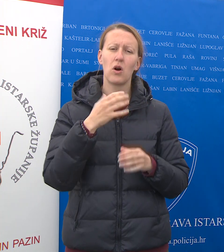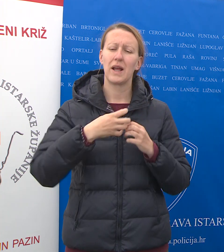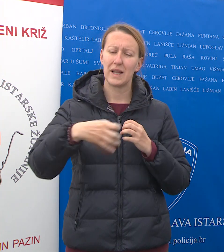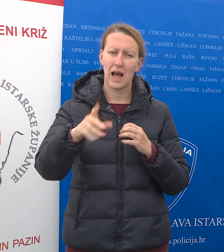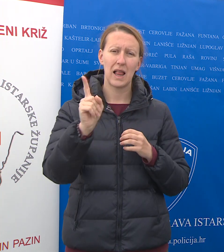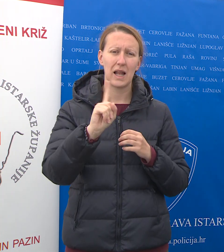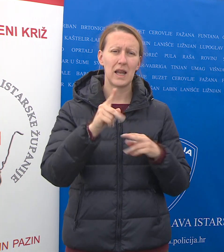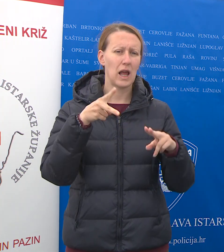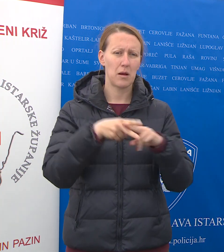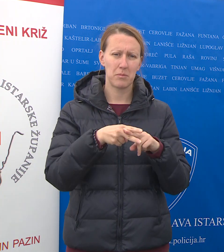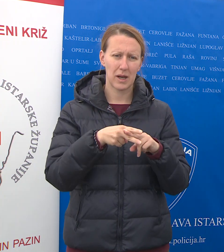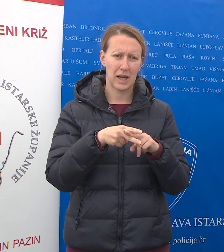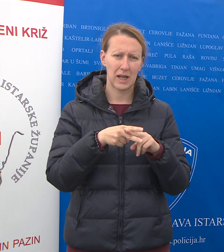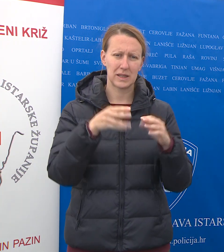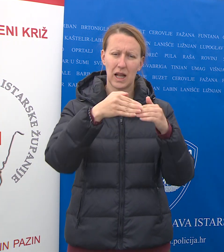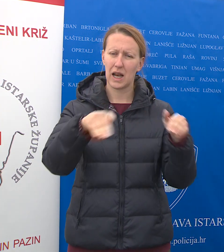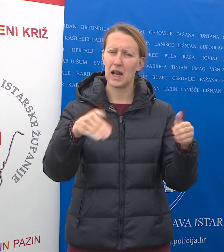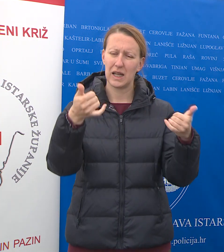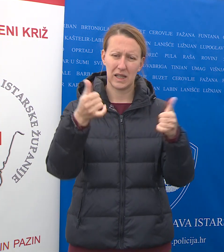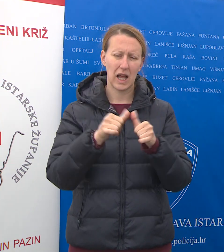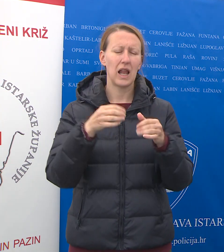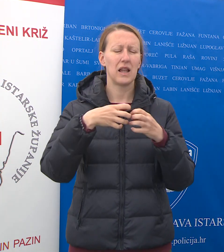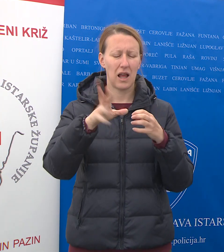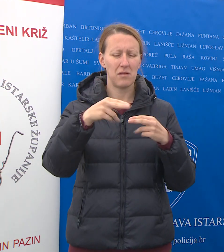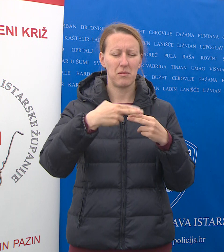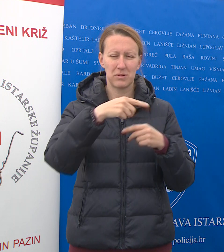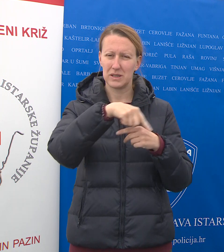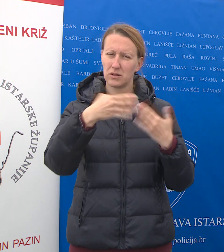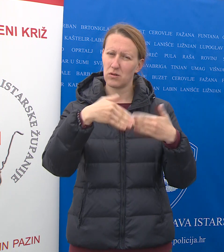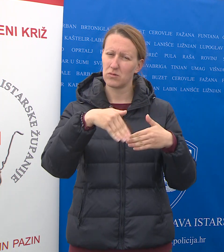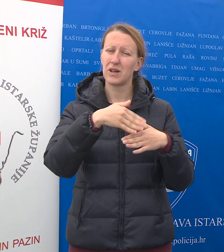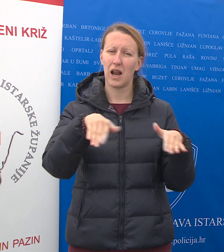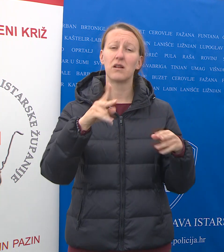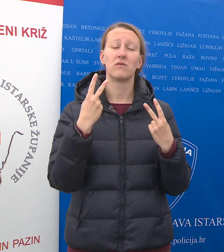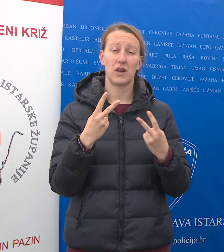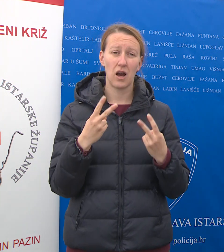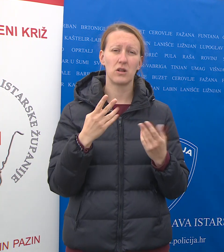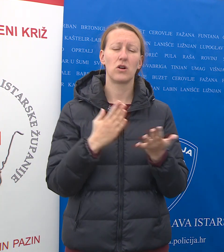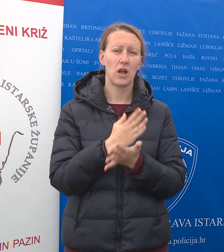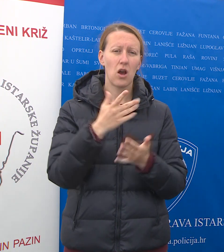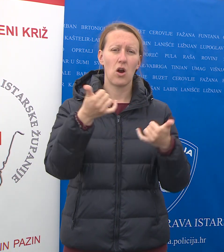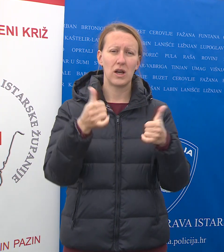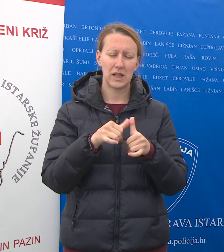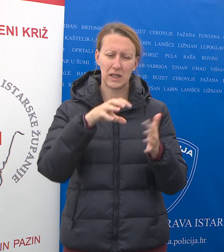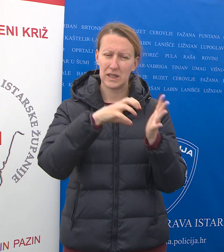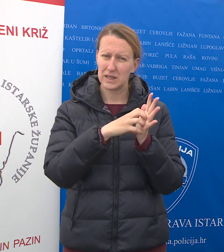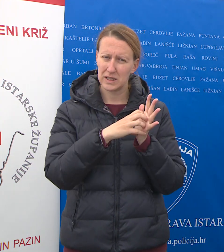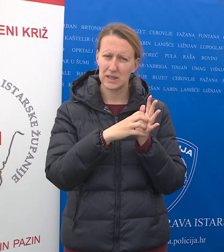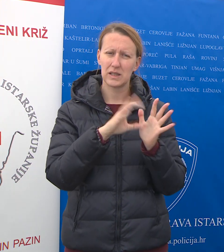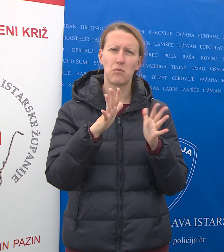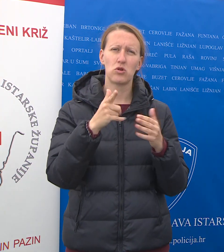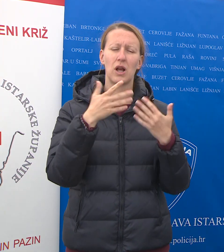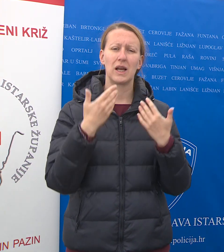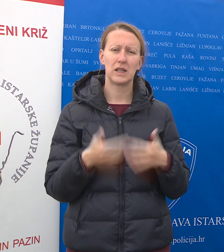dalje nije prestala graničiti sa Italijom, znači to je jako važno, znači iako je Istra kao takva